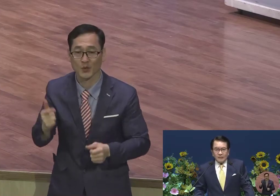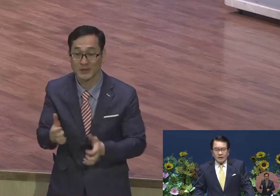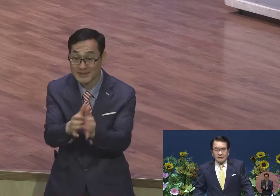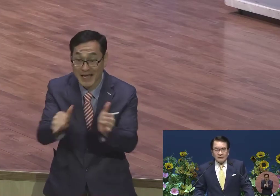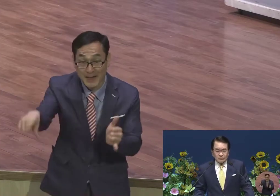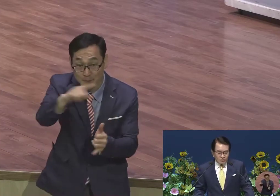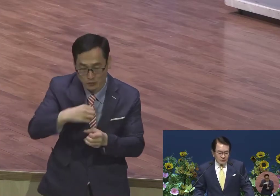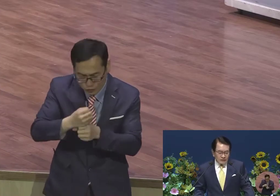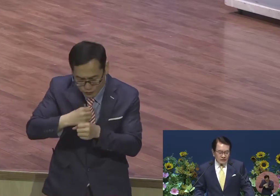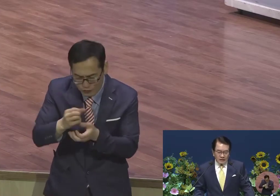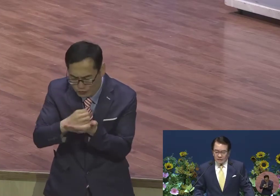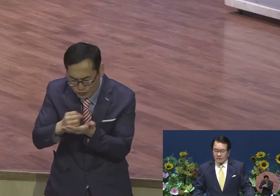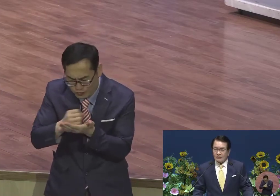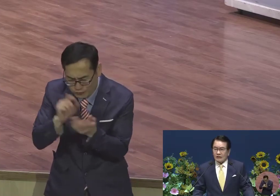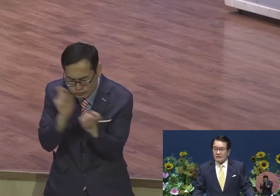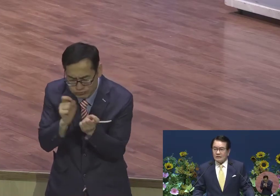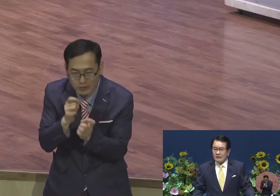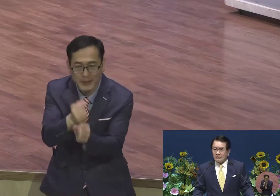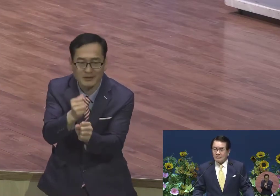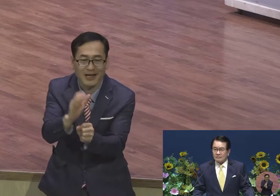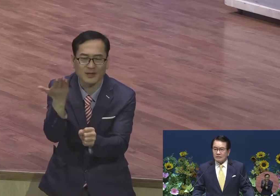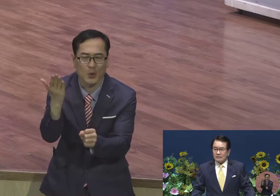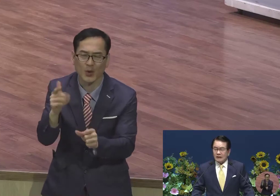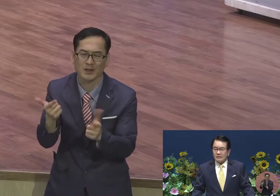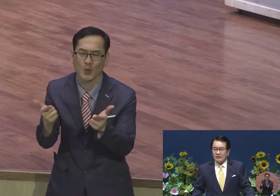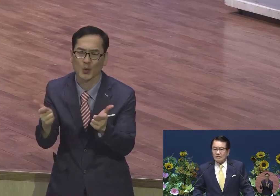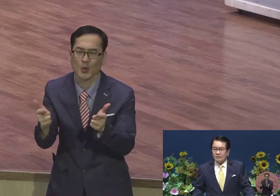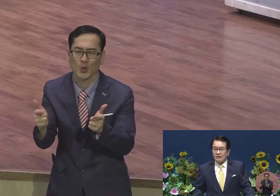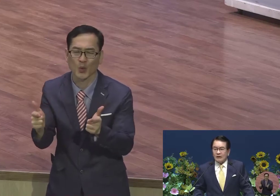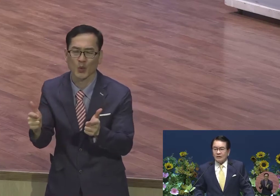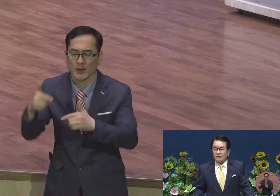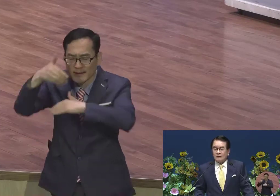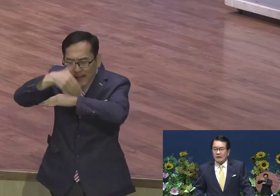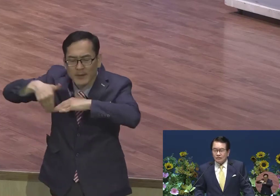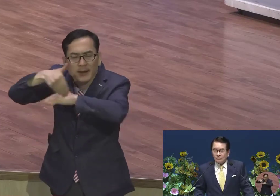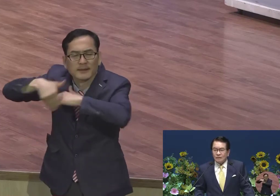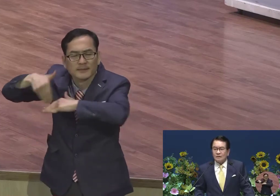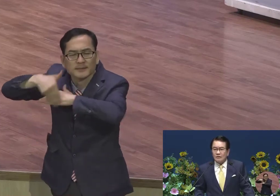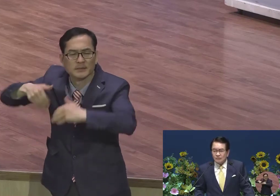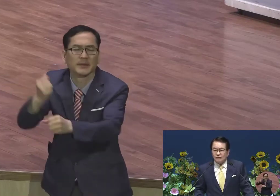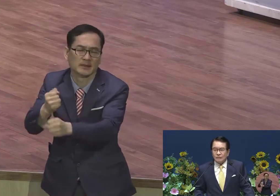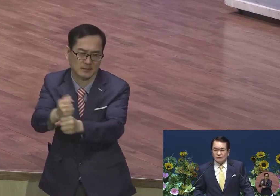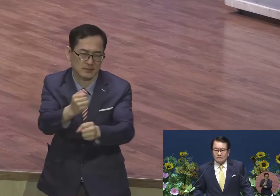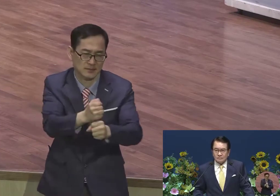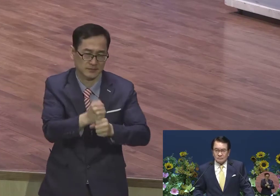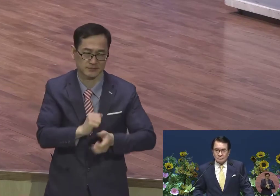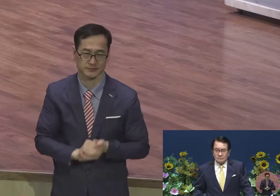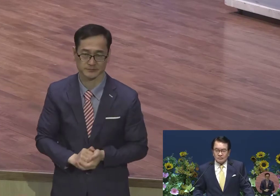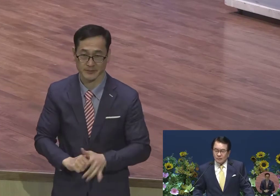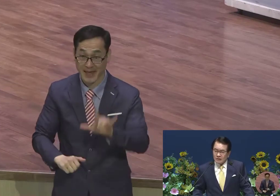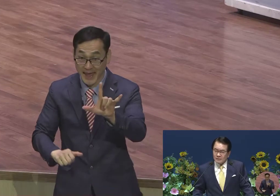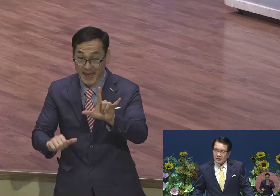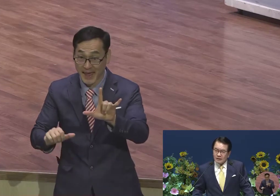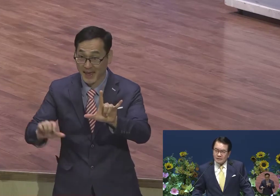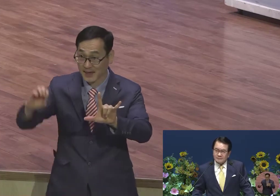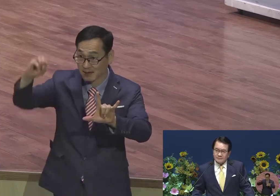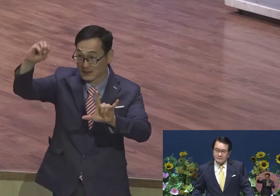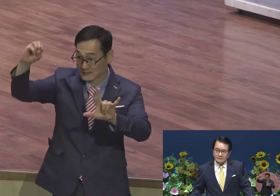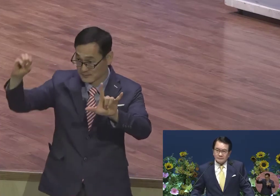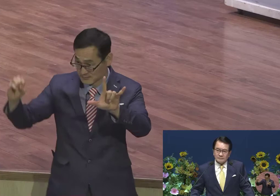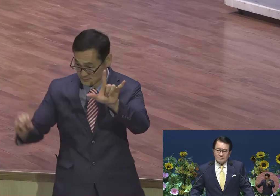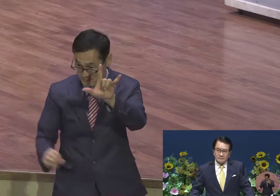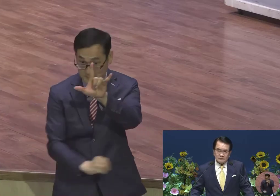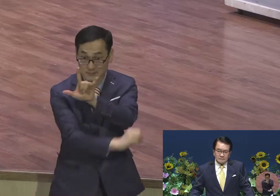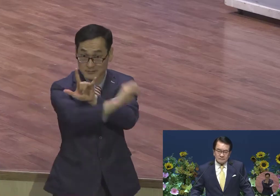해와 지구의 각 거리가요. 단 1도만 가까워서 타죽어요. 얼어죽어요. 우연입니까?